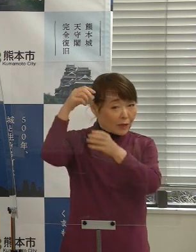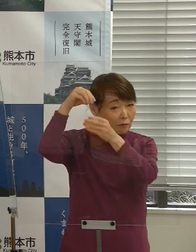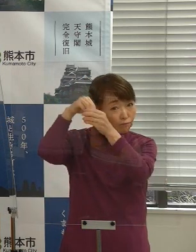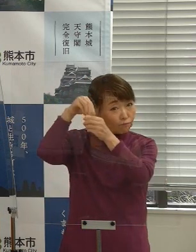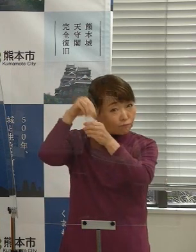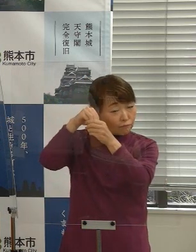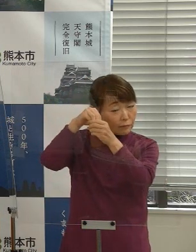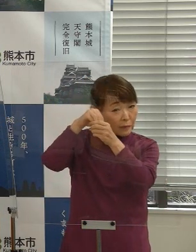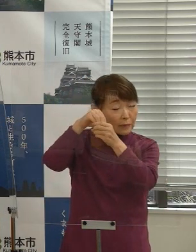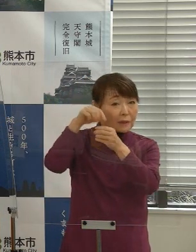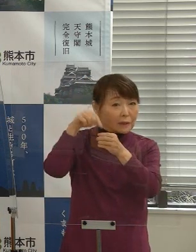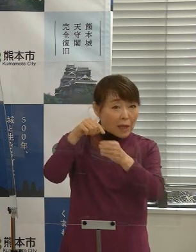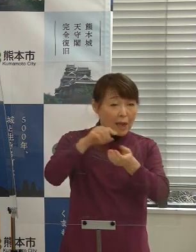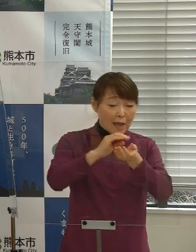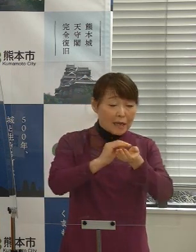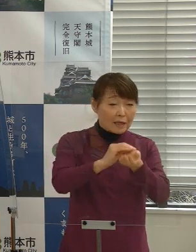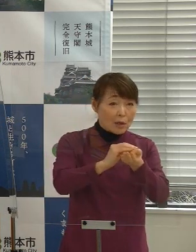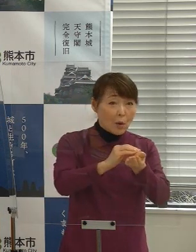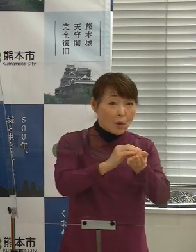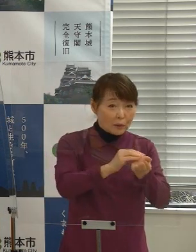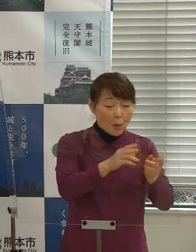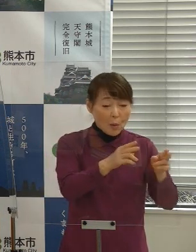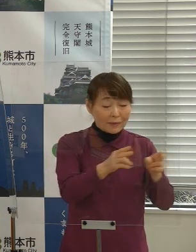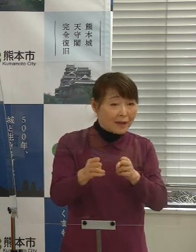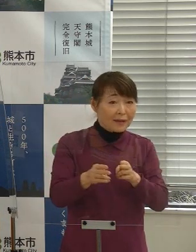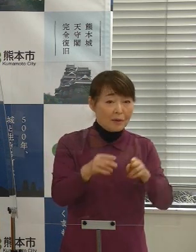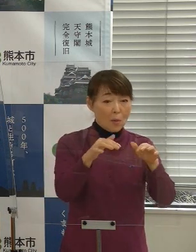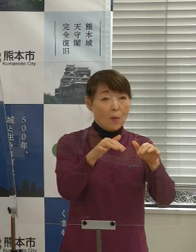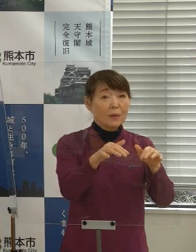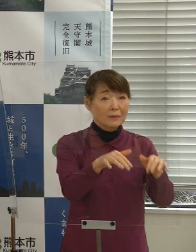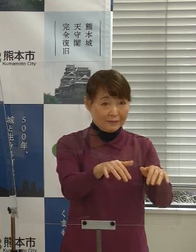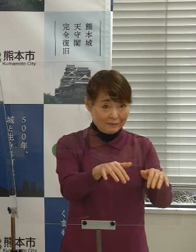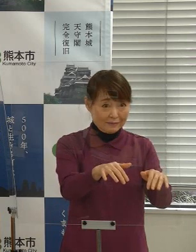供体制、それから、まあ、例えば